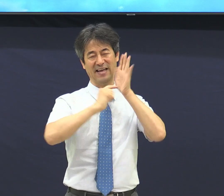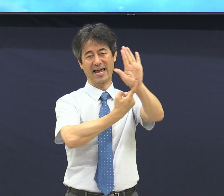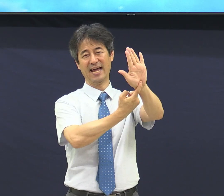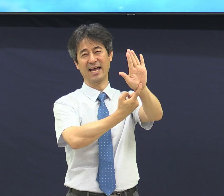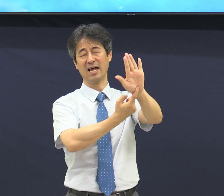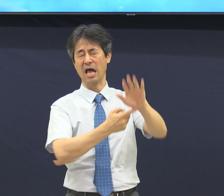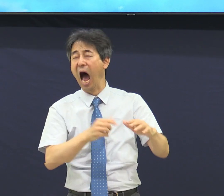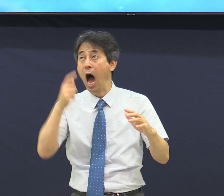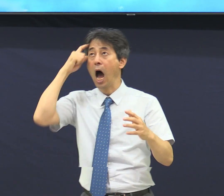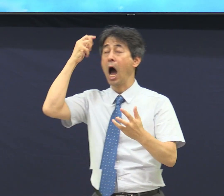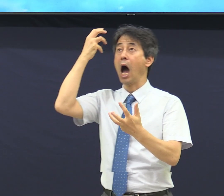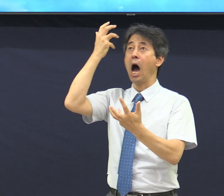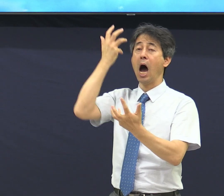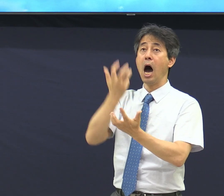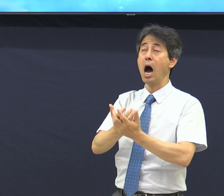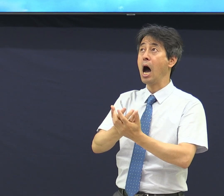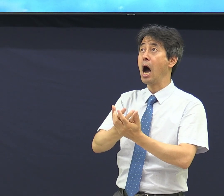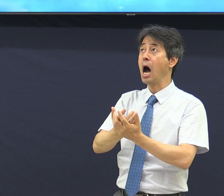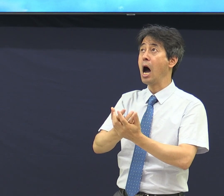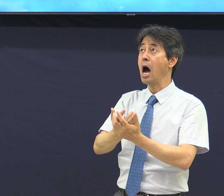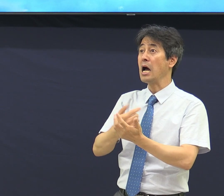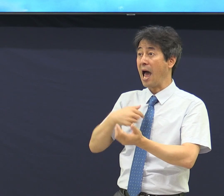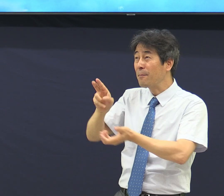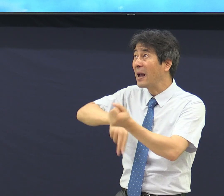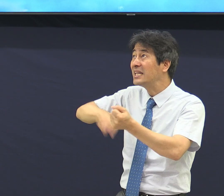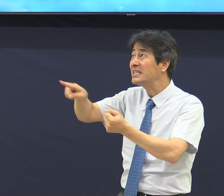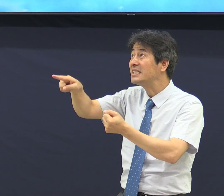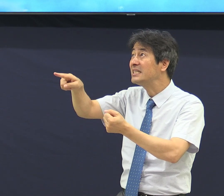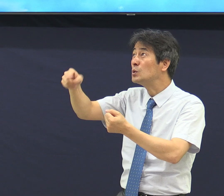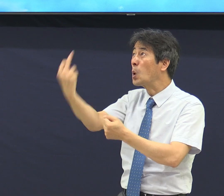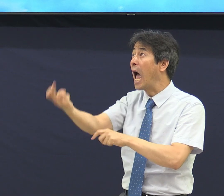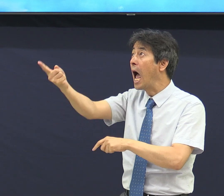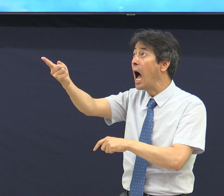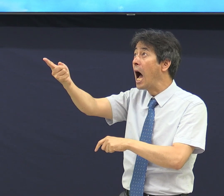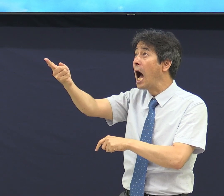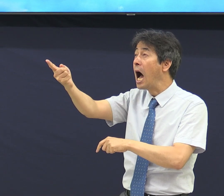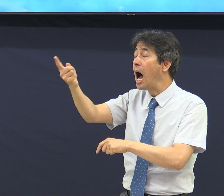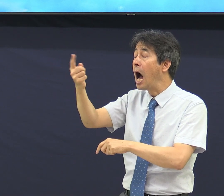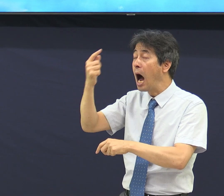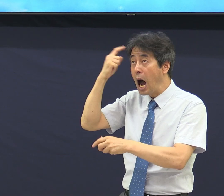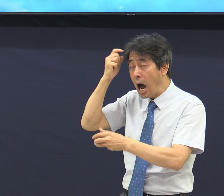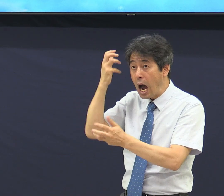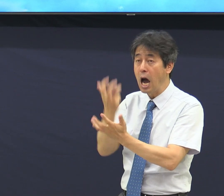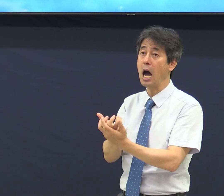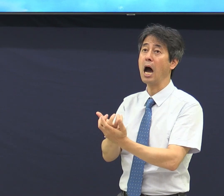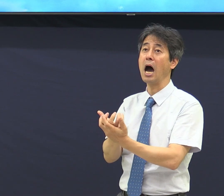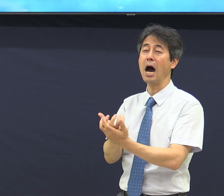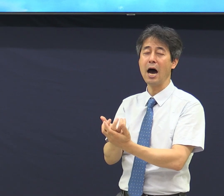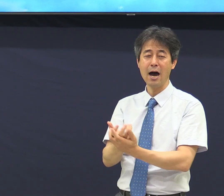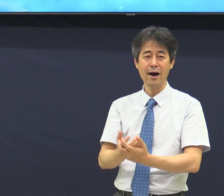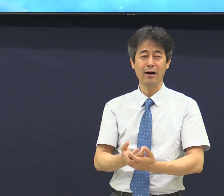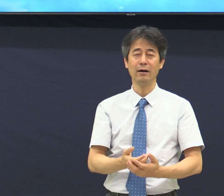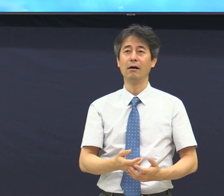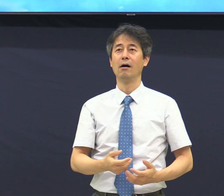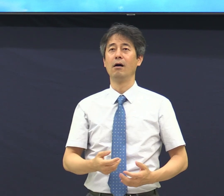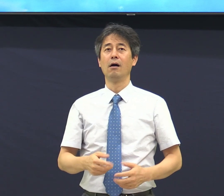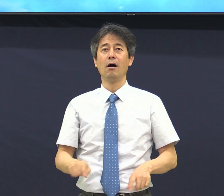자기가 누구인지 정체를 밝히게 되면서 요셉의 형제들은 내가 팔았던 그 요셉이 총리가